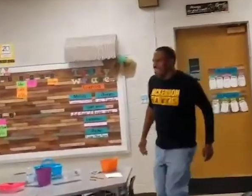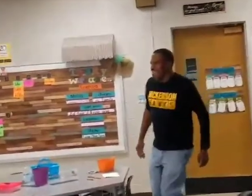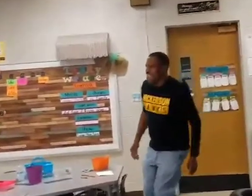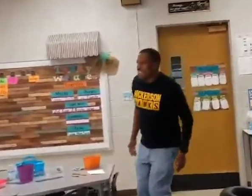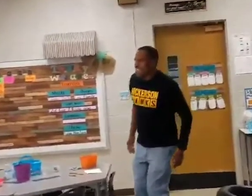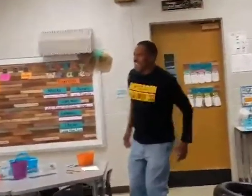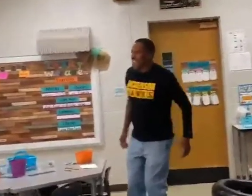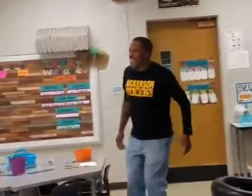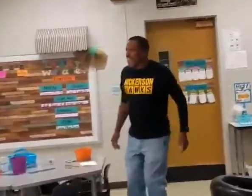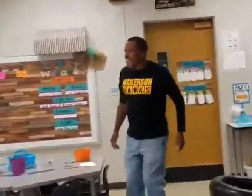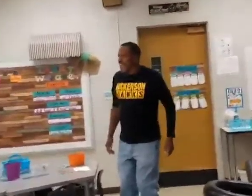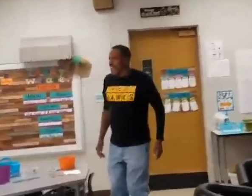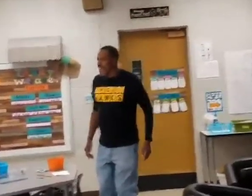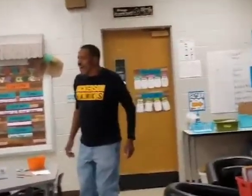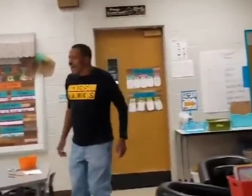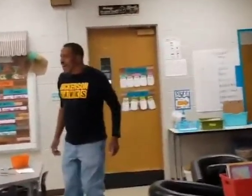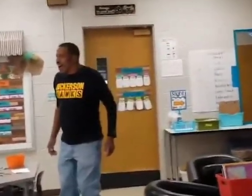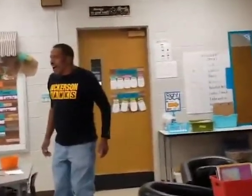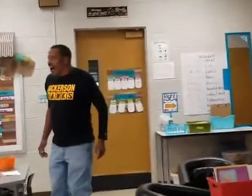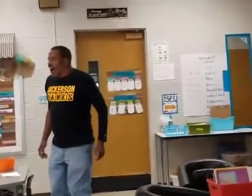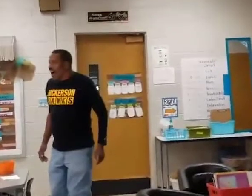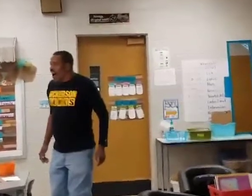Was für eine schöne Geste!